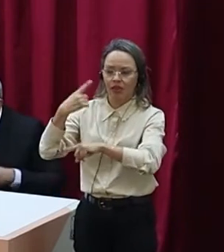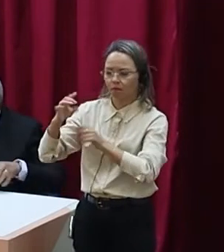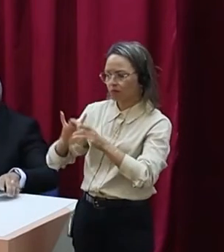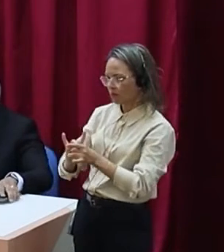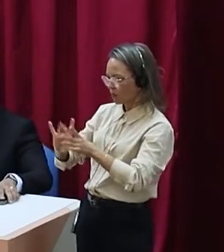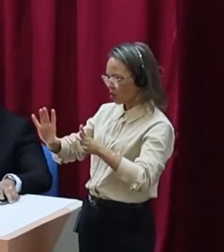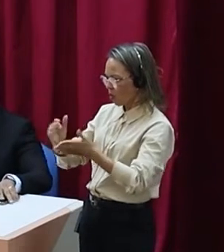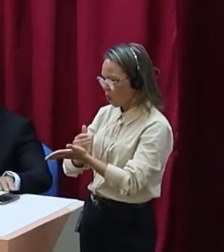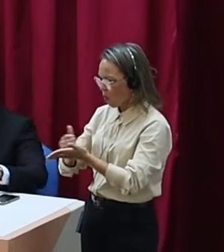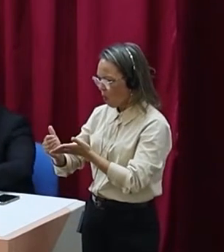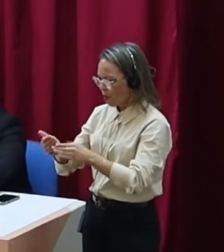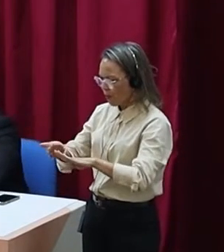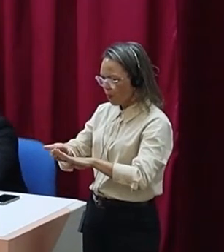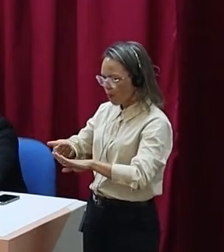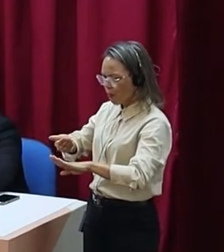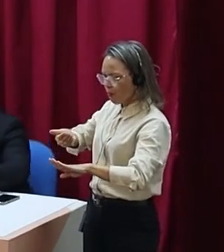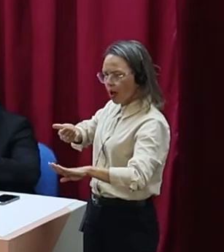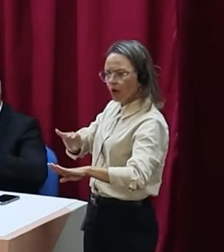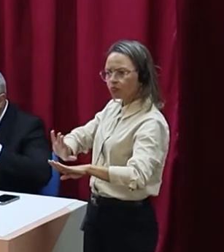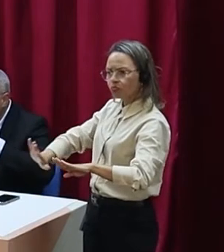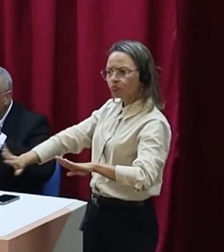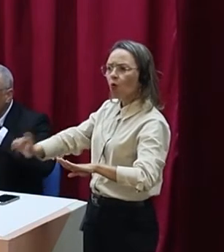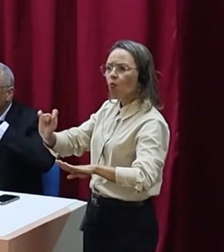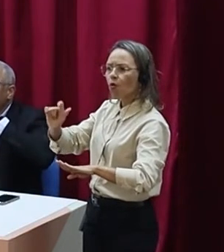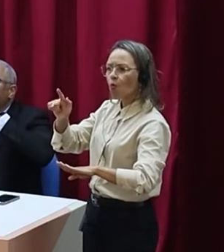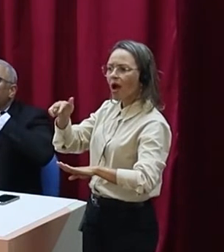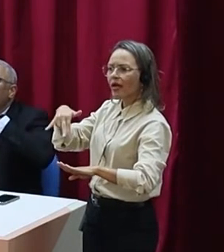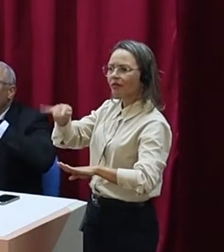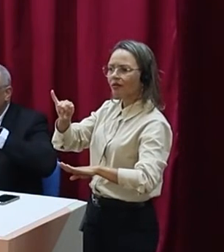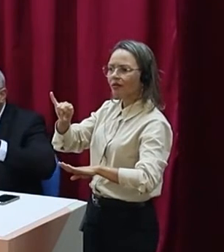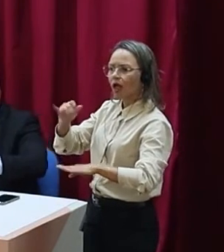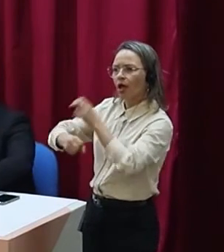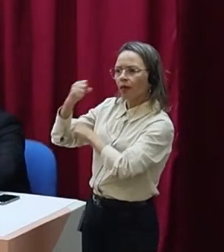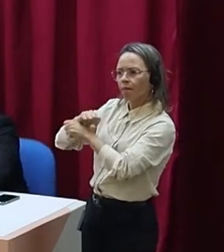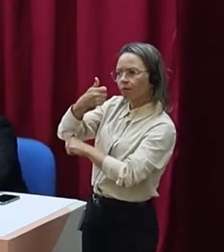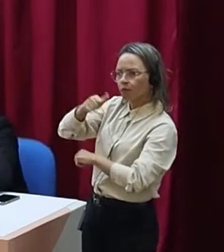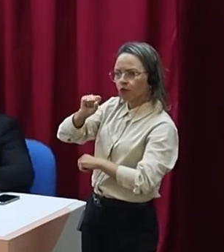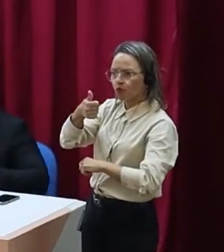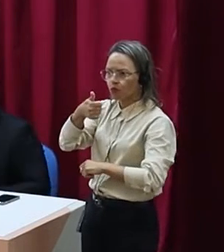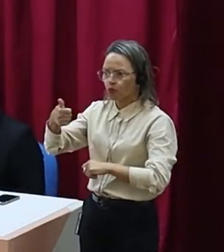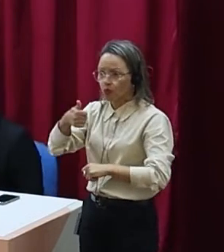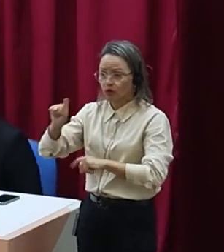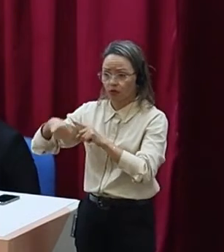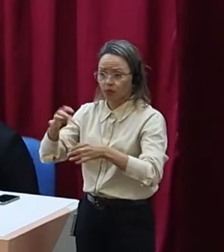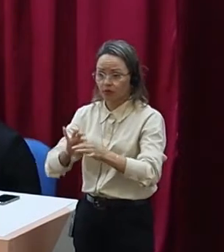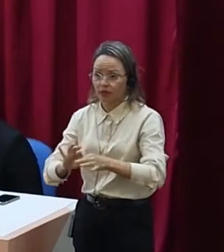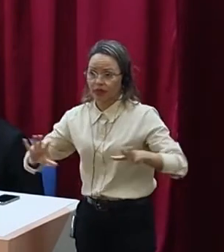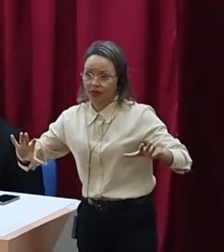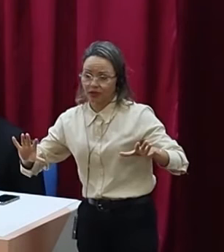dejarse de lado el guaraní. Entonces, en 1811, cuando nos independizamos, el guaraní era hablado